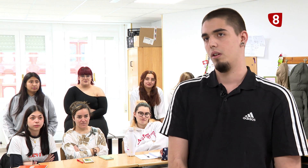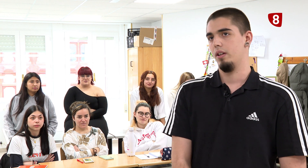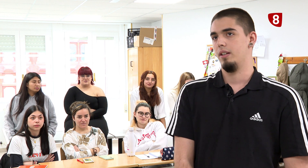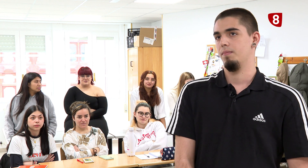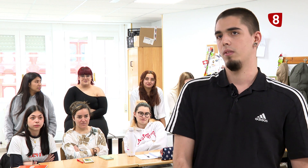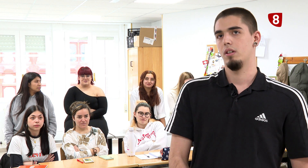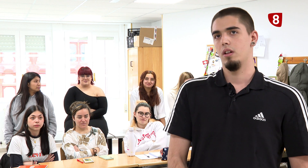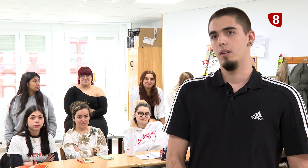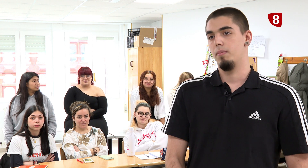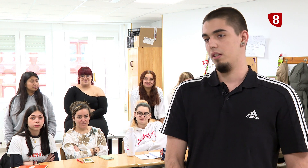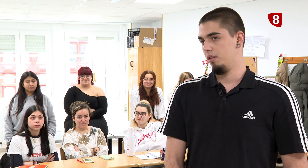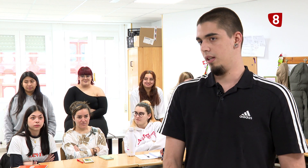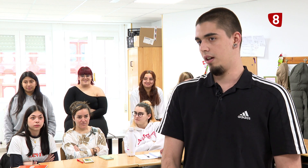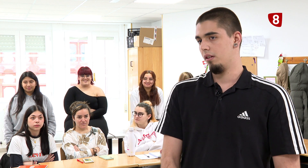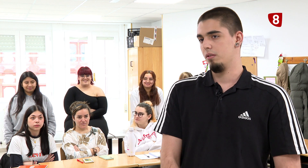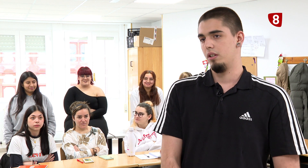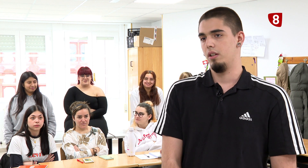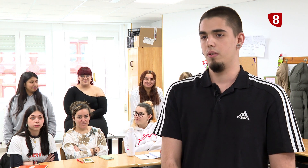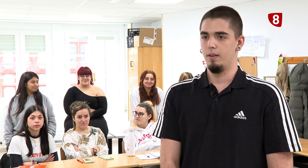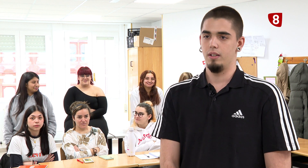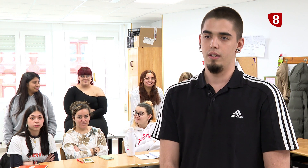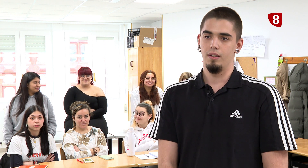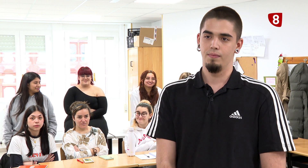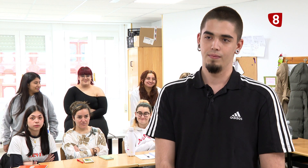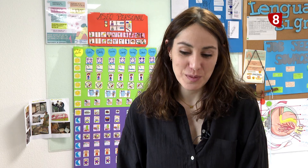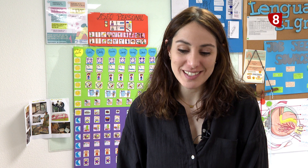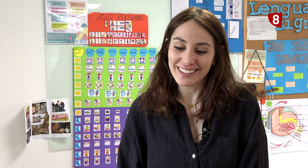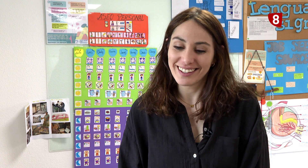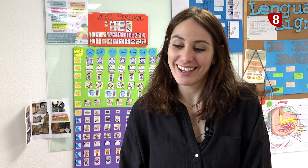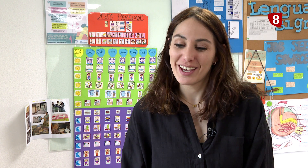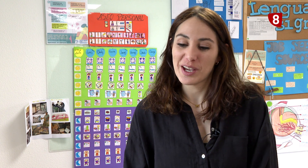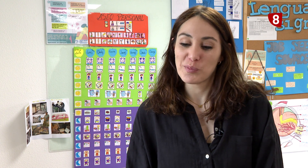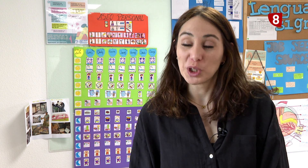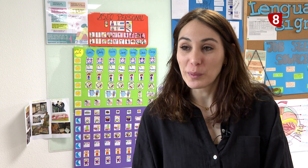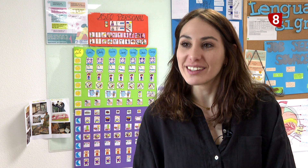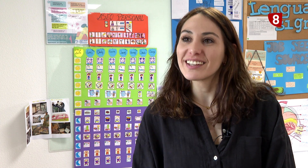que para sensibilizarnos ayuda bastante. Es bastante motivante que